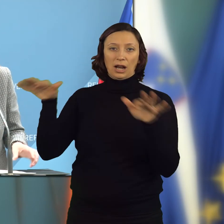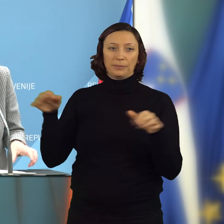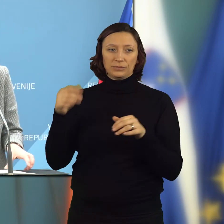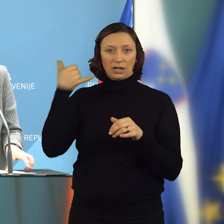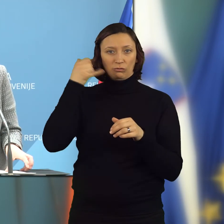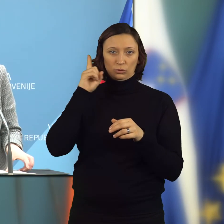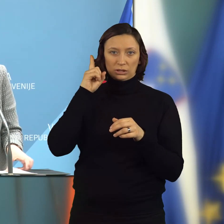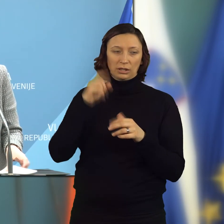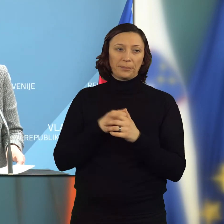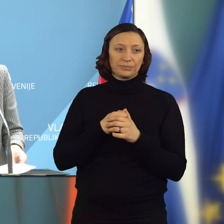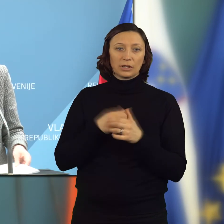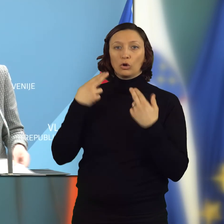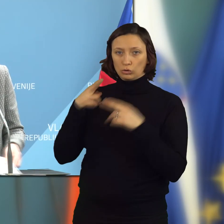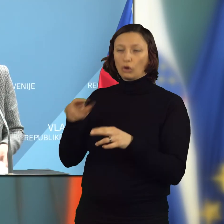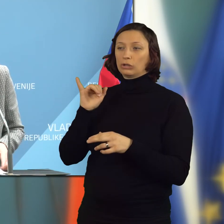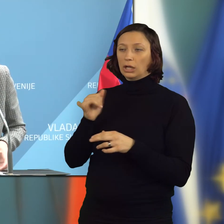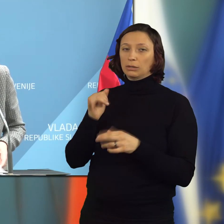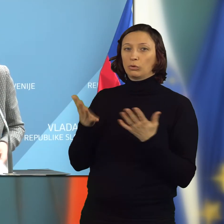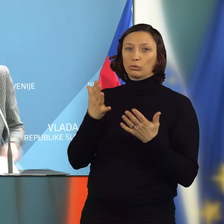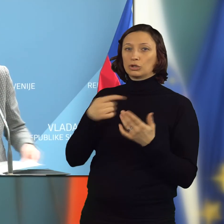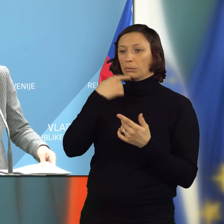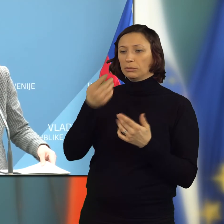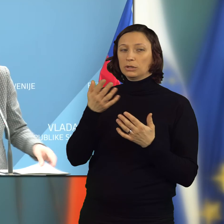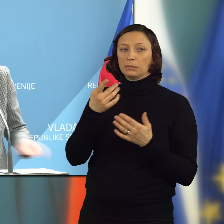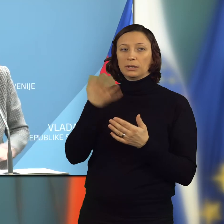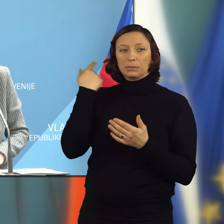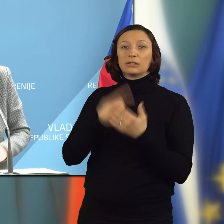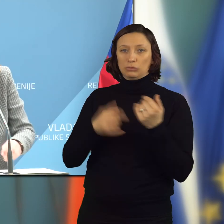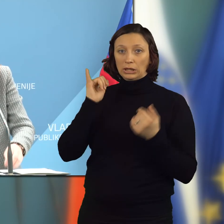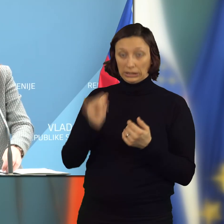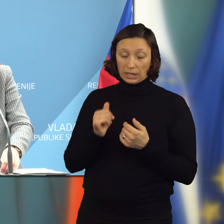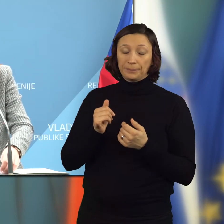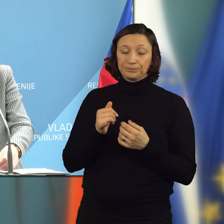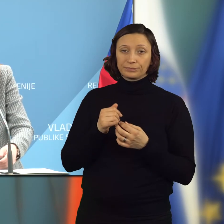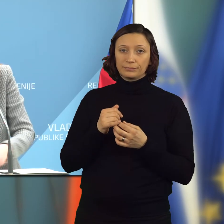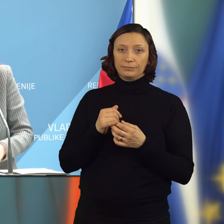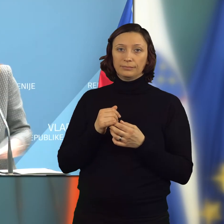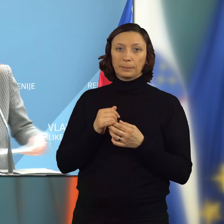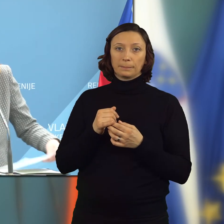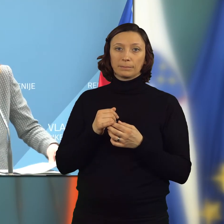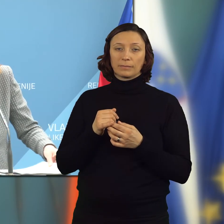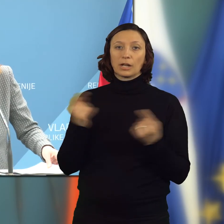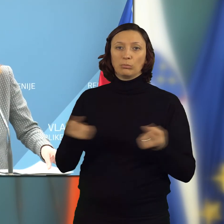IMS, ja. Lahko povem, mogoče sem prej izpustila, da ja.